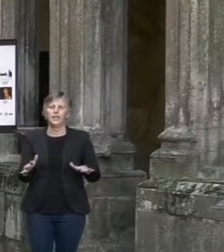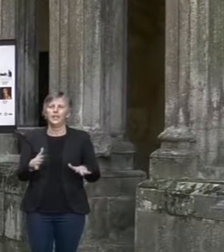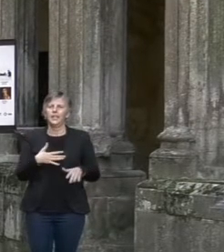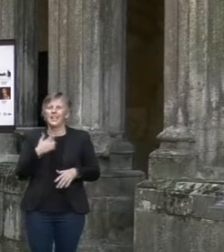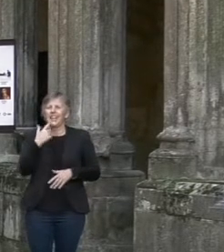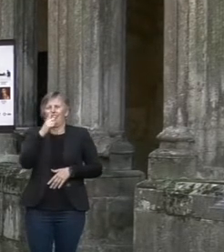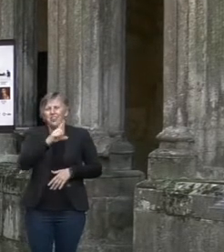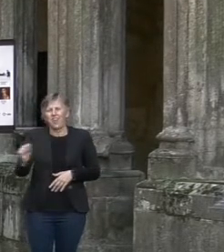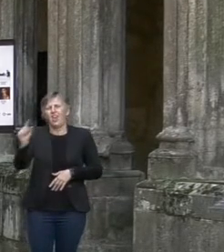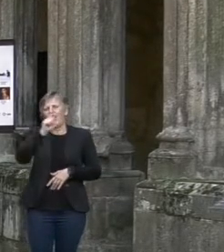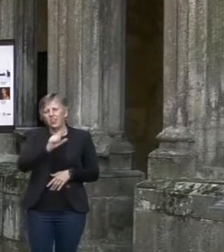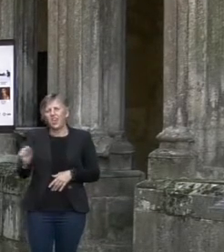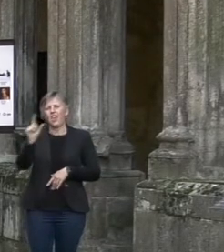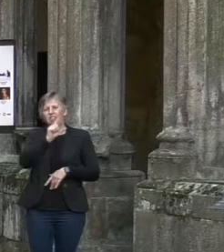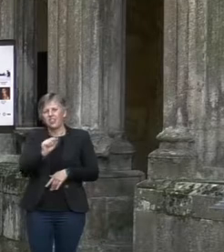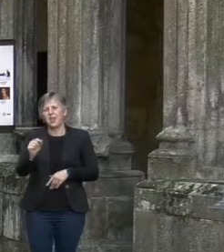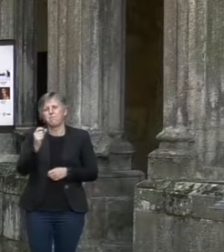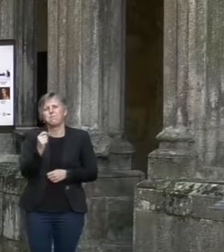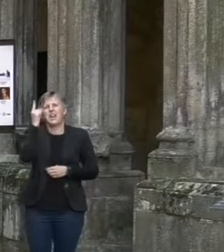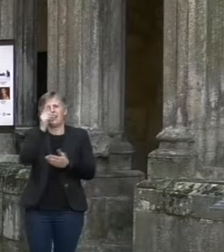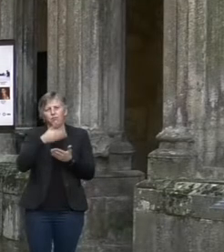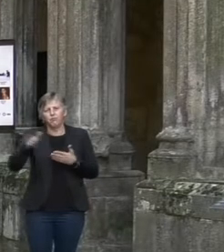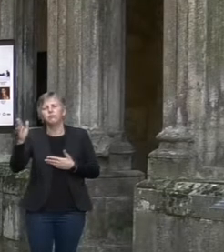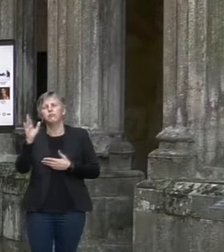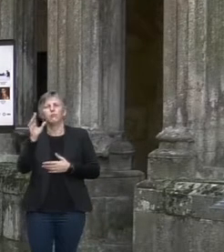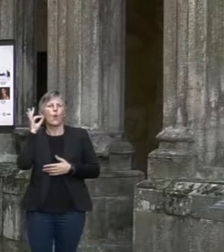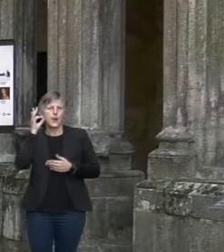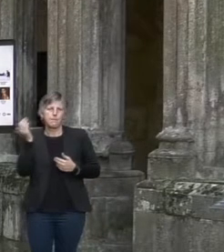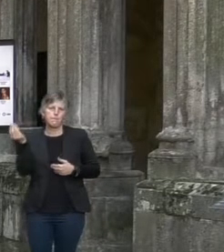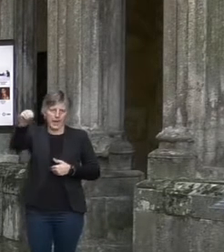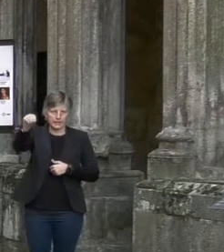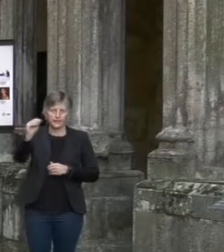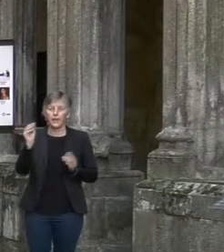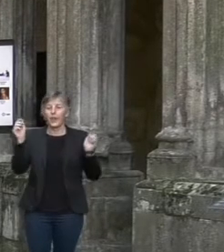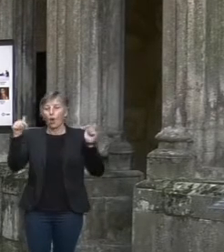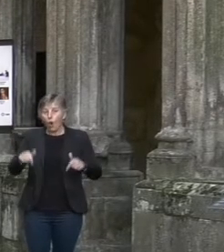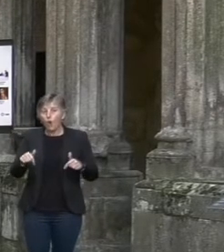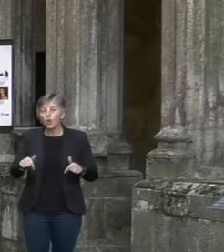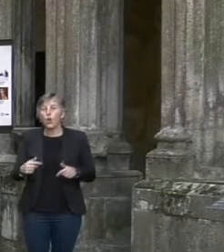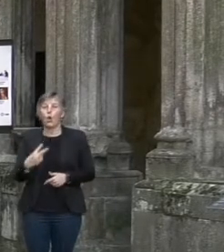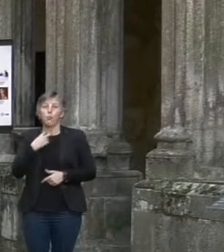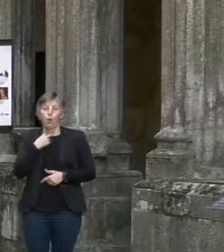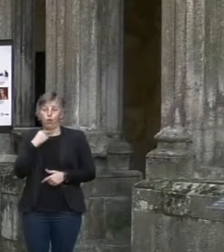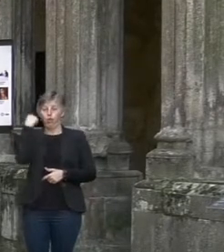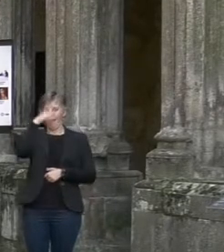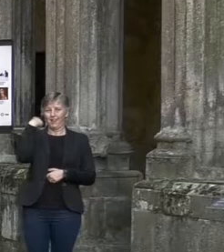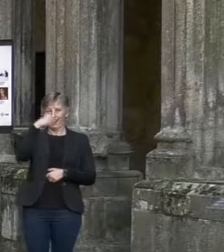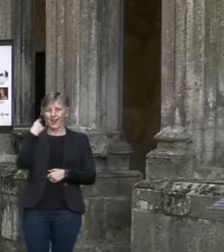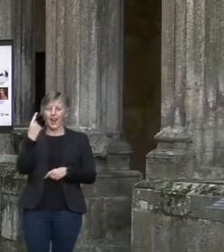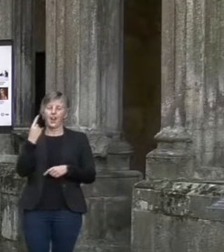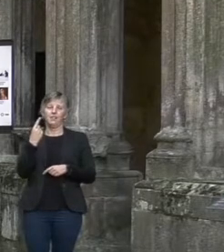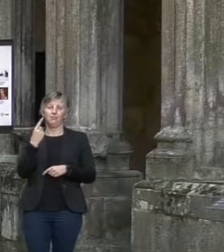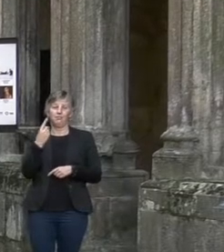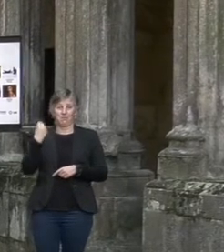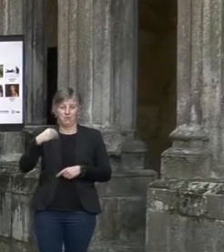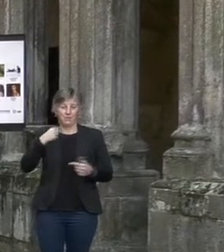centos e centos e centos miles de mulleres máis. Hoxe lle pon voz e rostro a